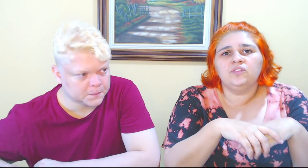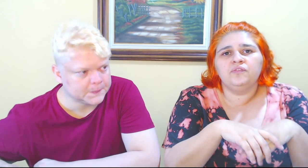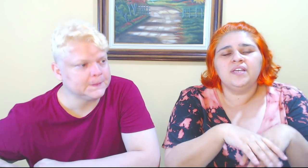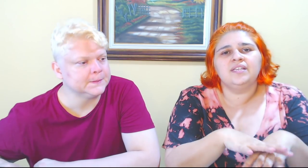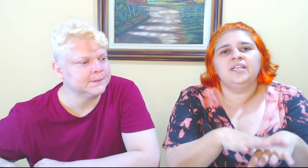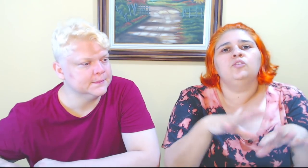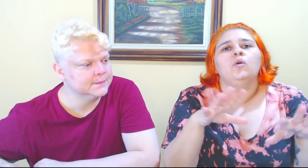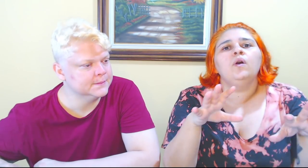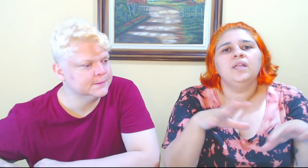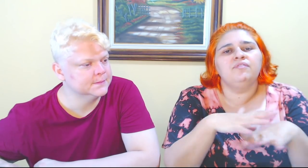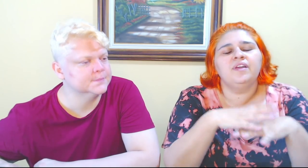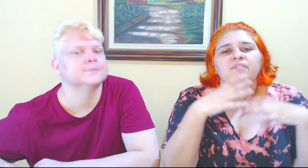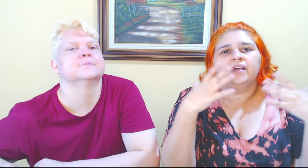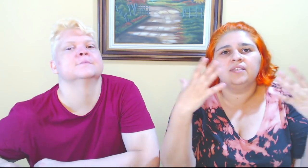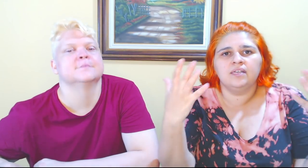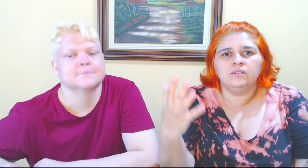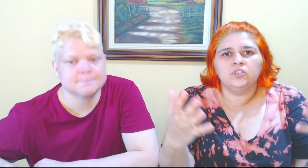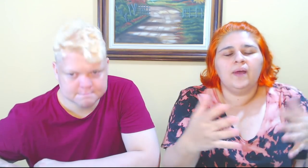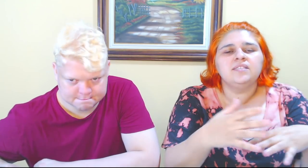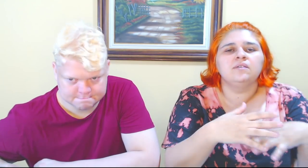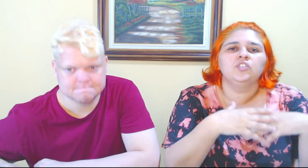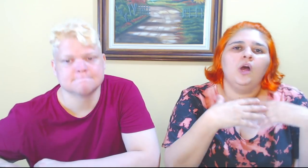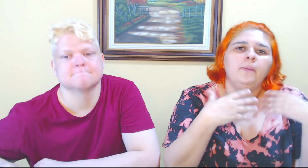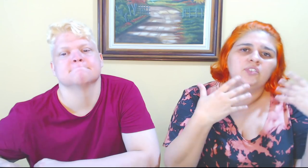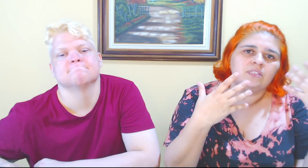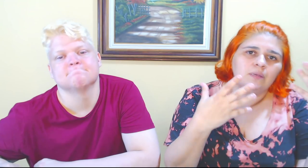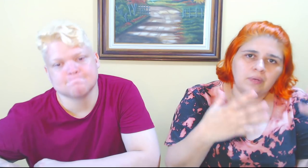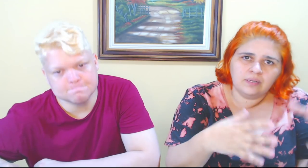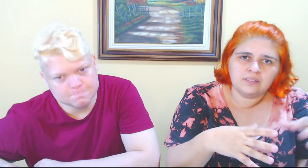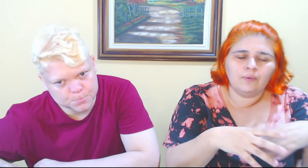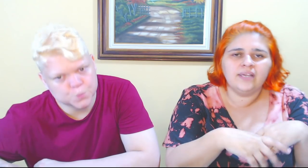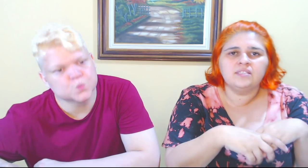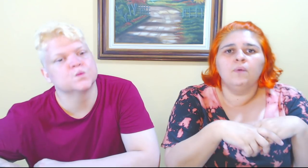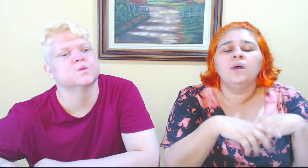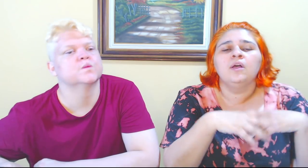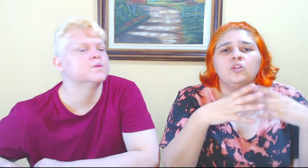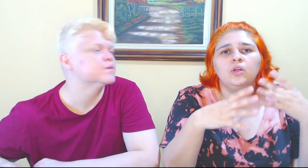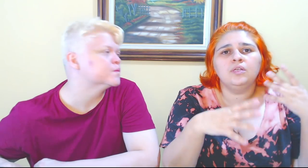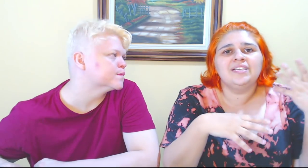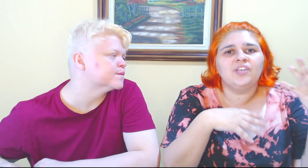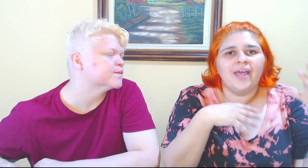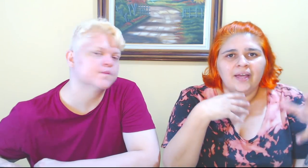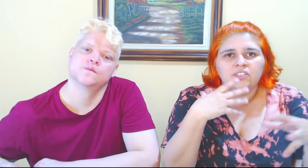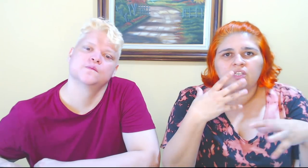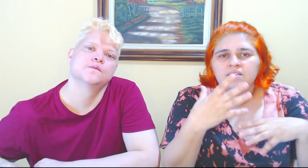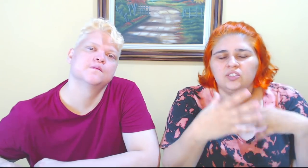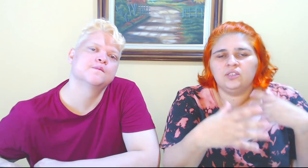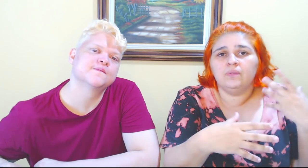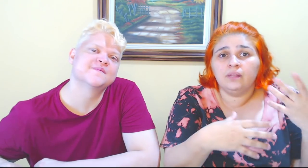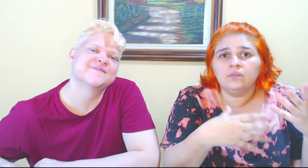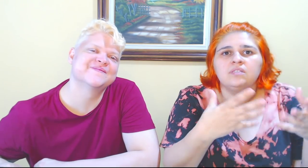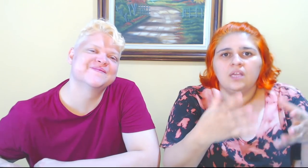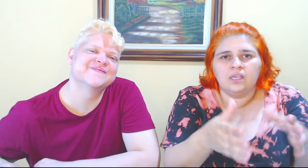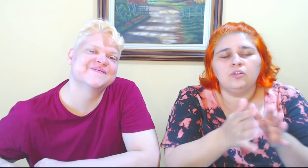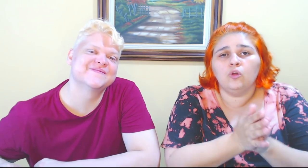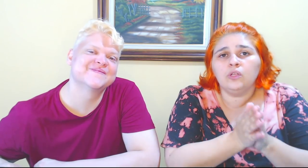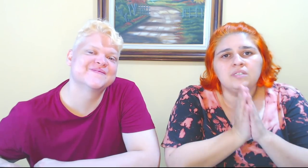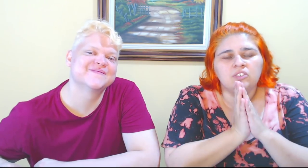fez ali toda a verificação De quais são as normas de segurança Quais são todas as regras Que eles estão tendo que seguir Todas as